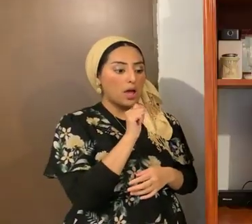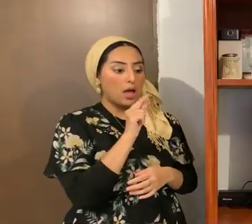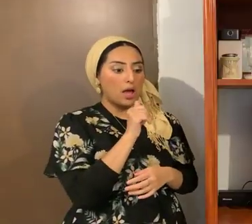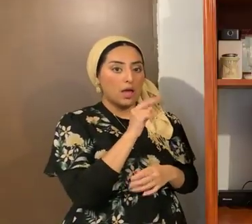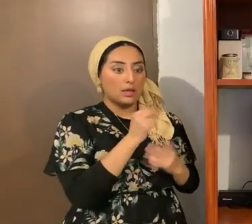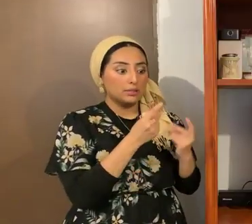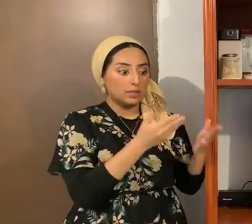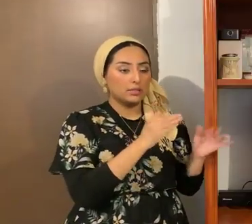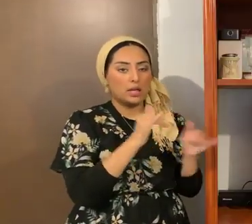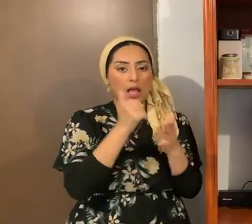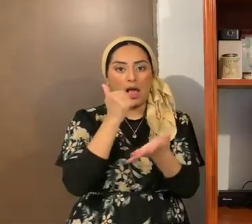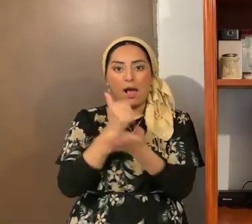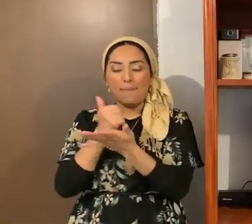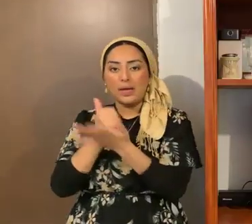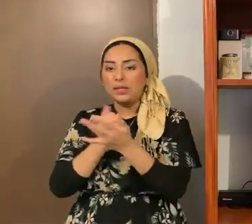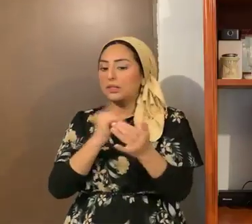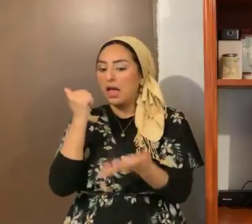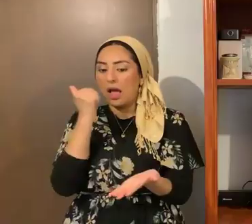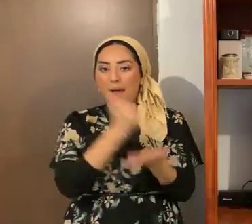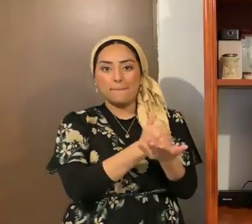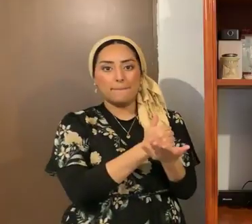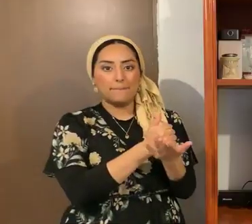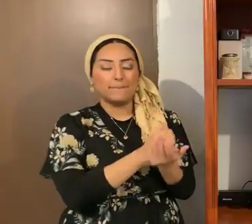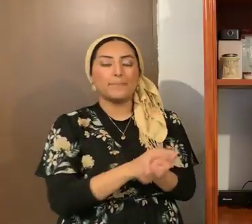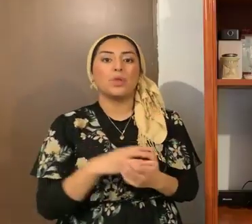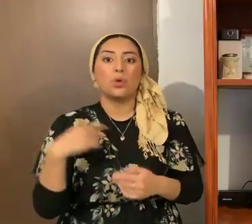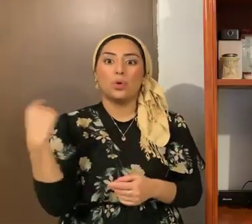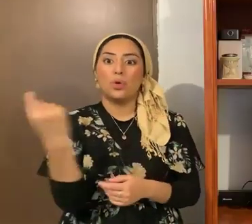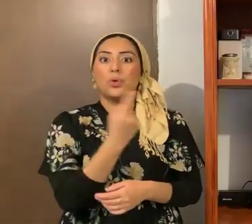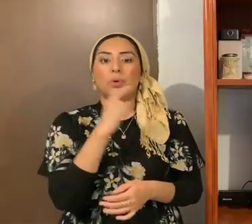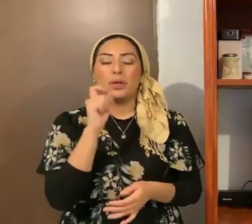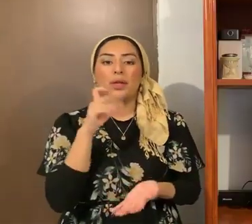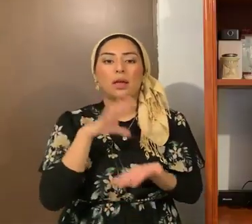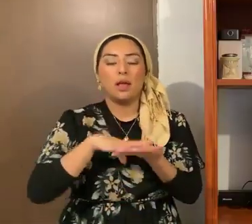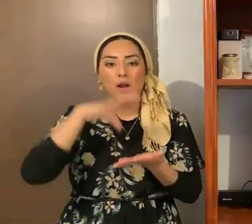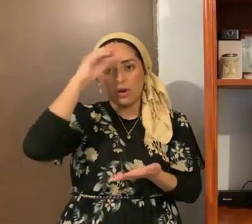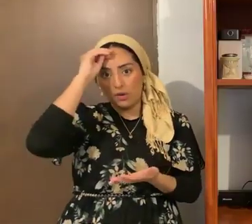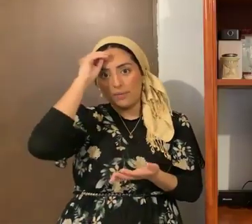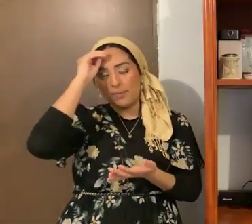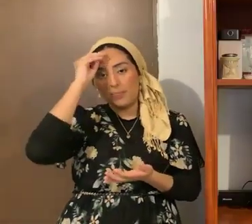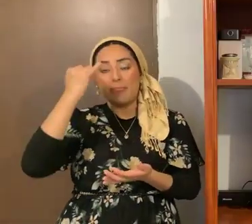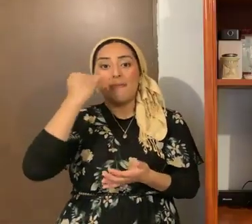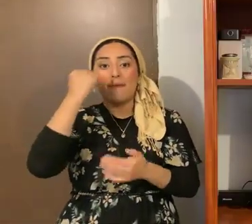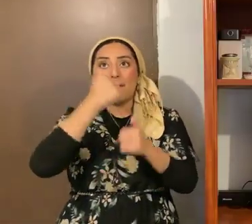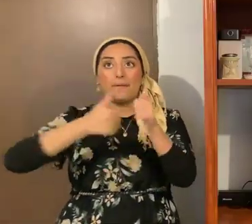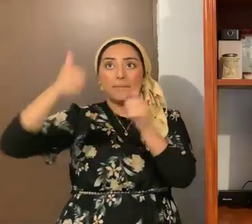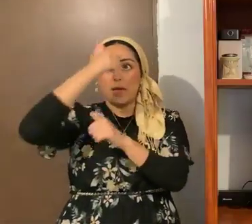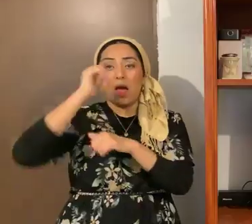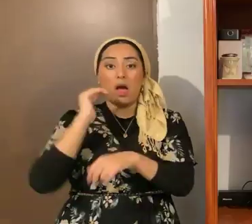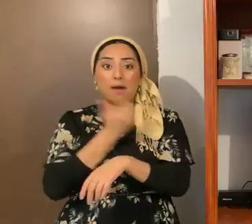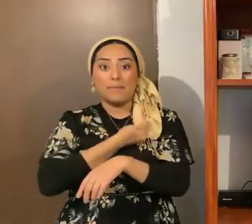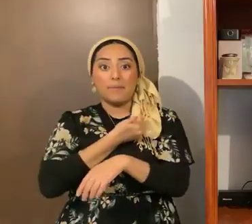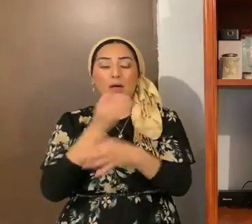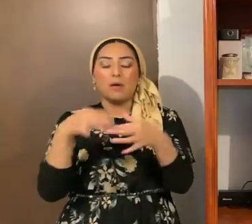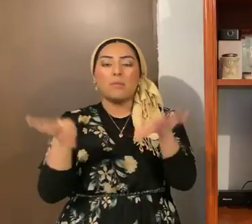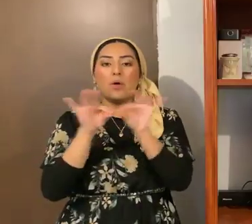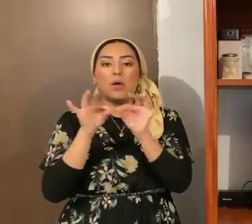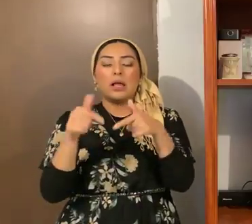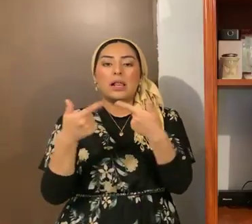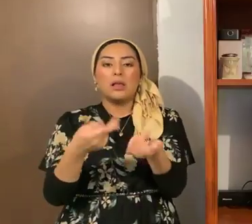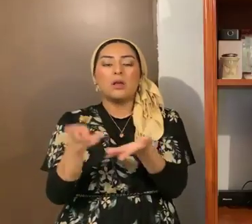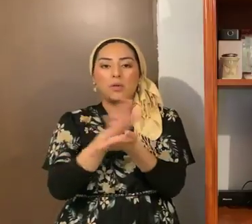sea, el ayudante de él. Eso es algo que tenemos que aprender. El que esté arriba de nosotros tiene que estar en